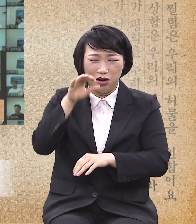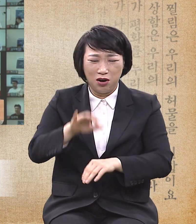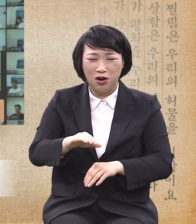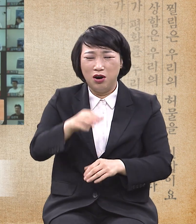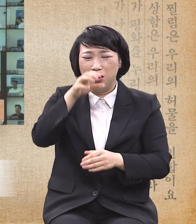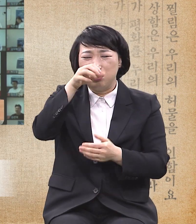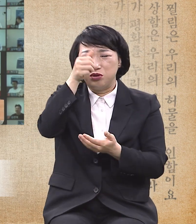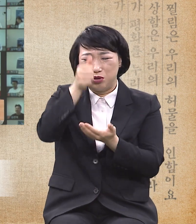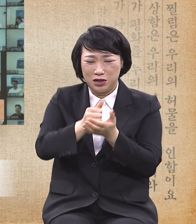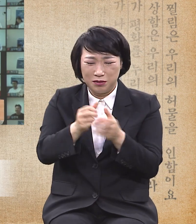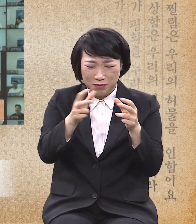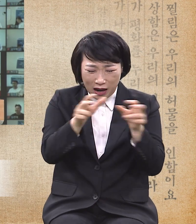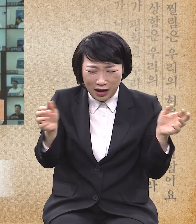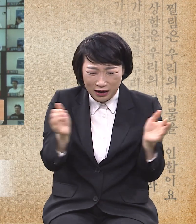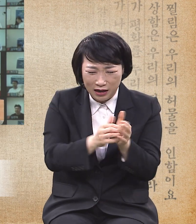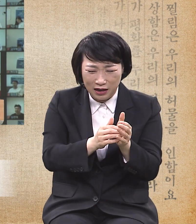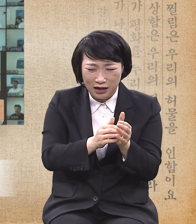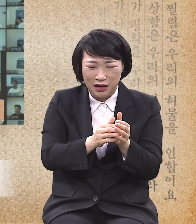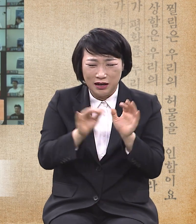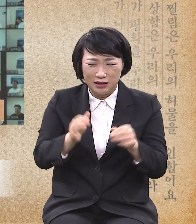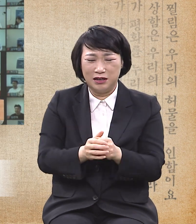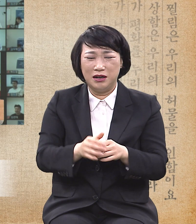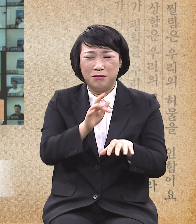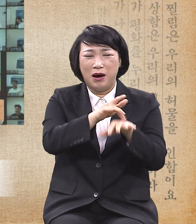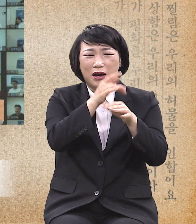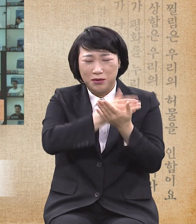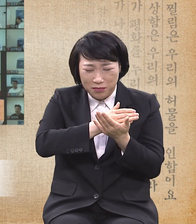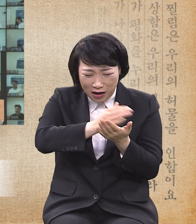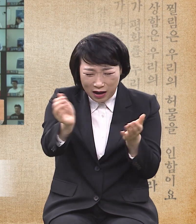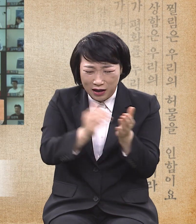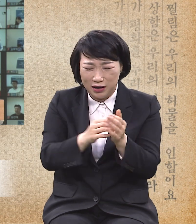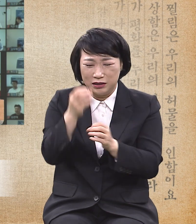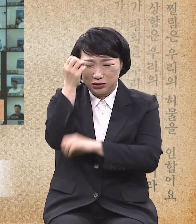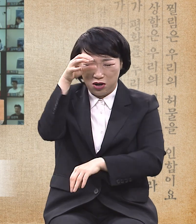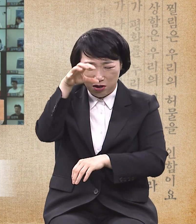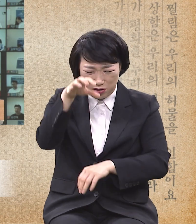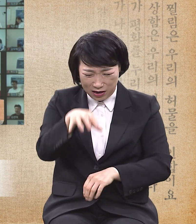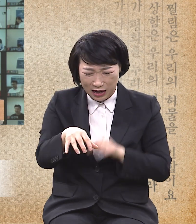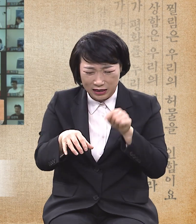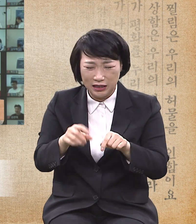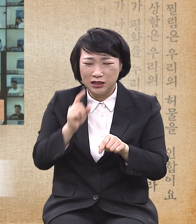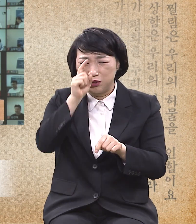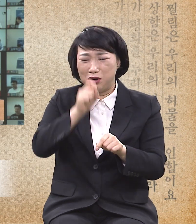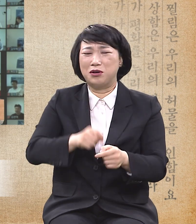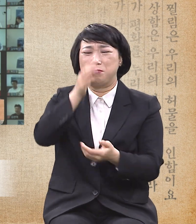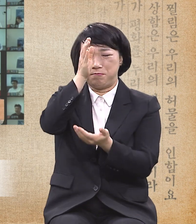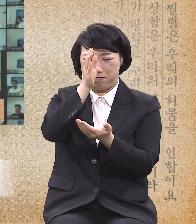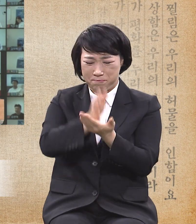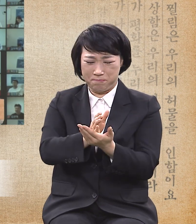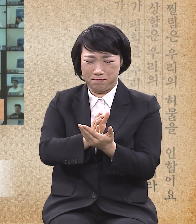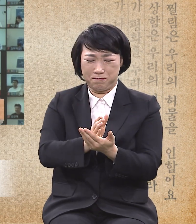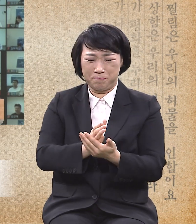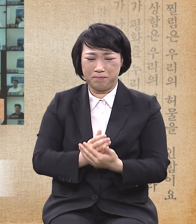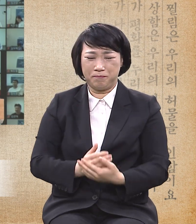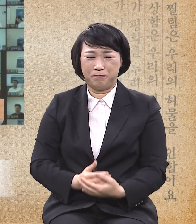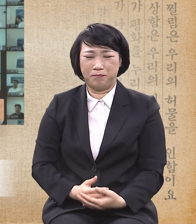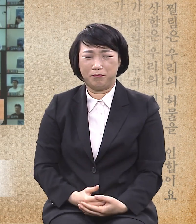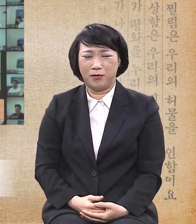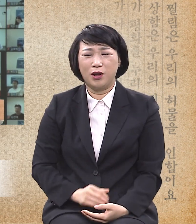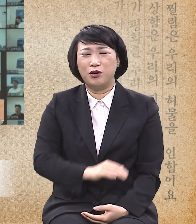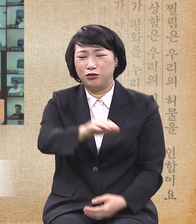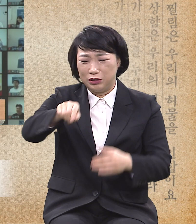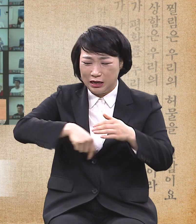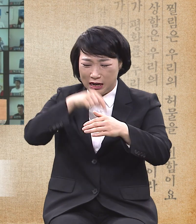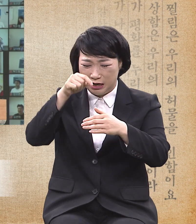죄를 파괴시키고 마귀를 멸하신 터 다시는 더럽히지 말라.